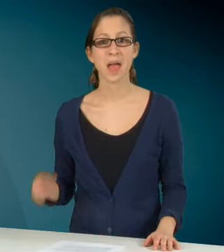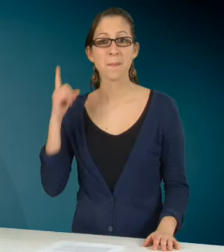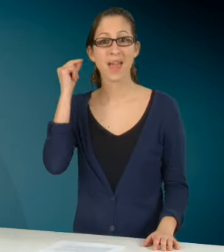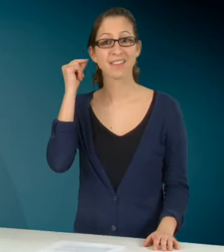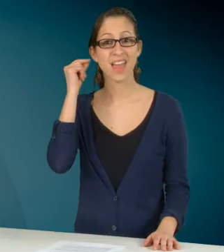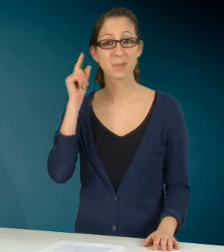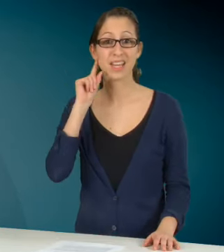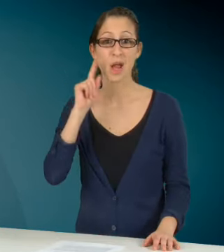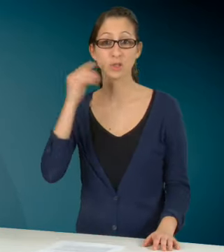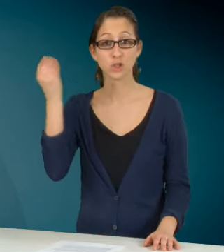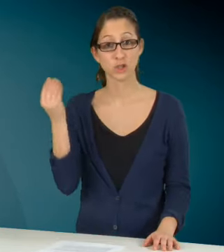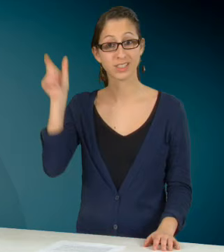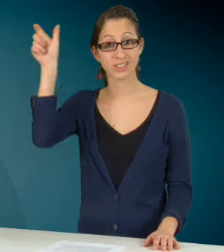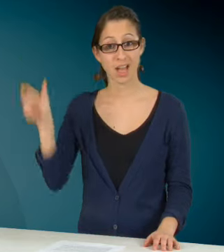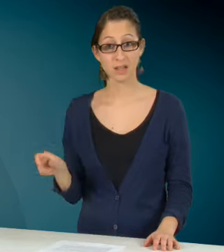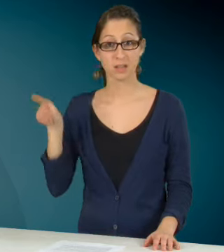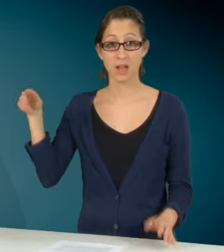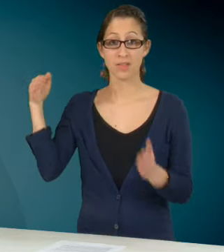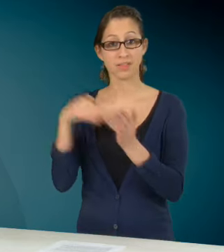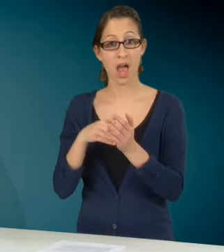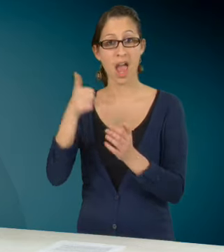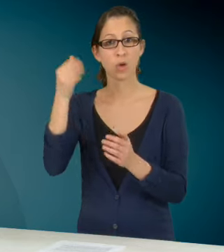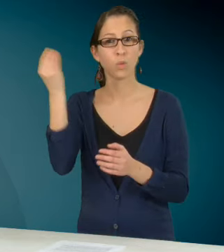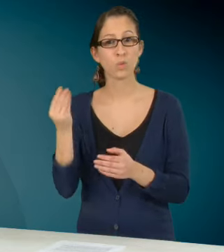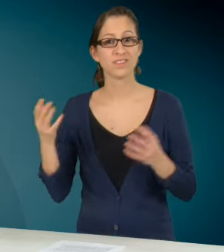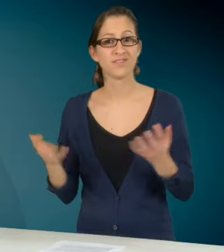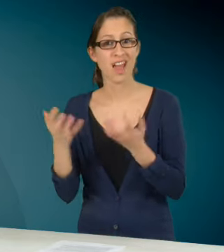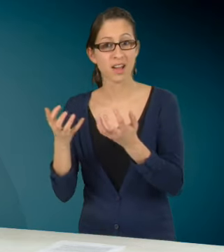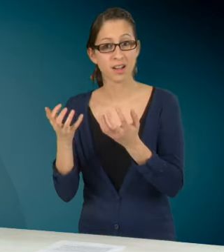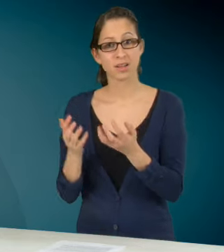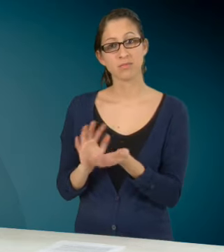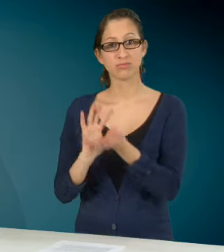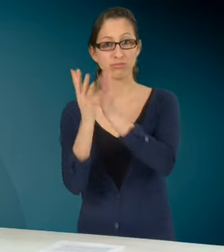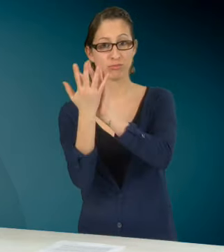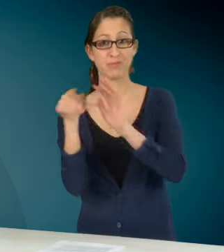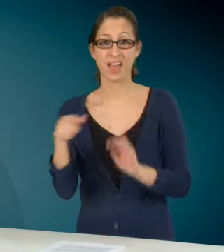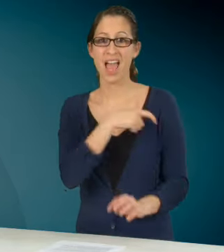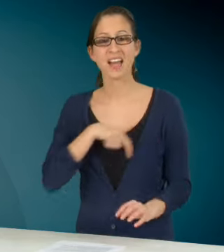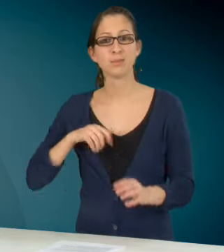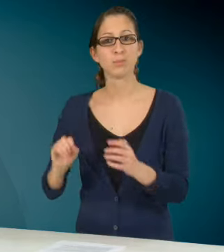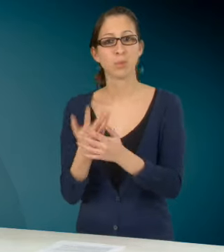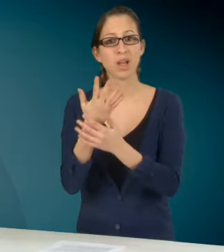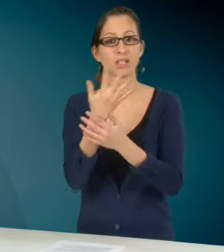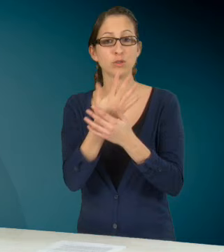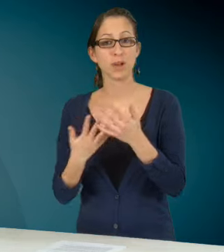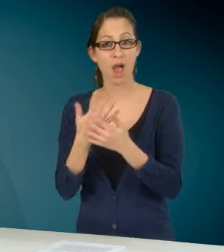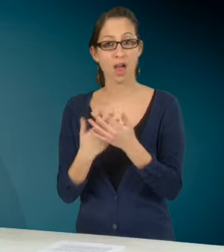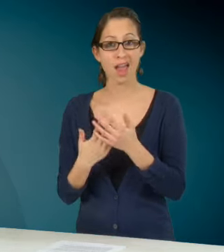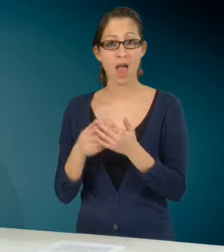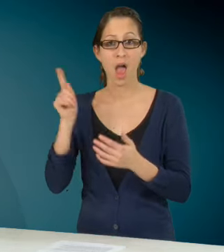der gehörlose künstler peter remy bekannt durch sein kunstwerk blühende sprache hat noch